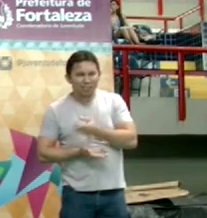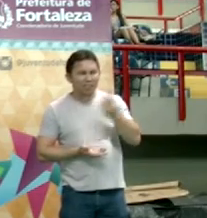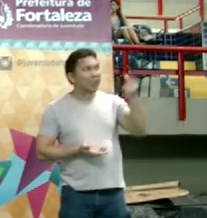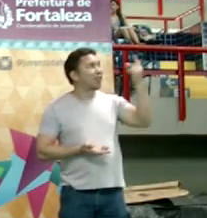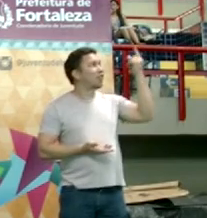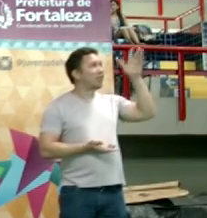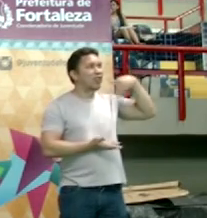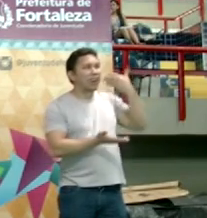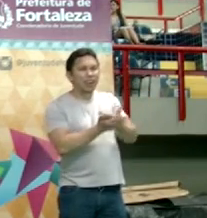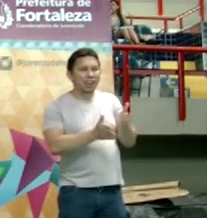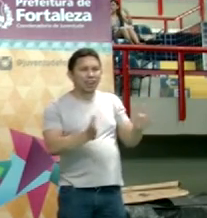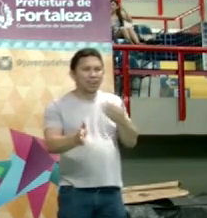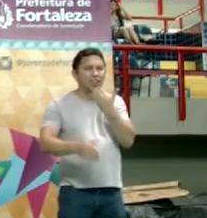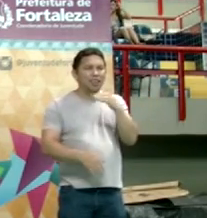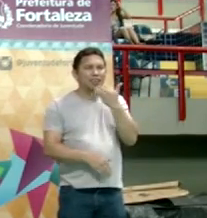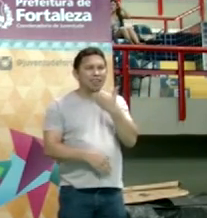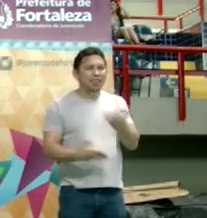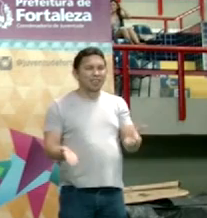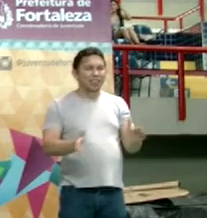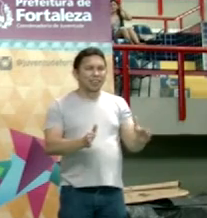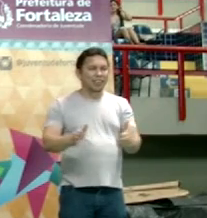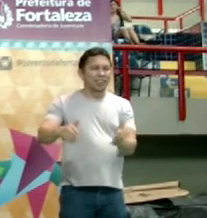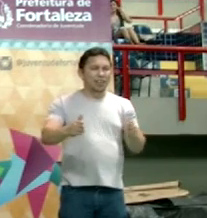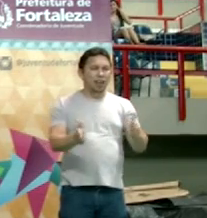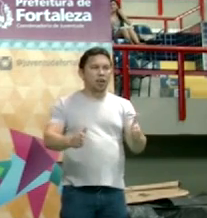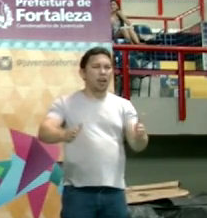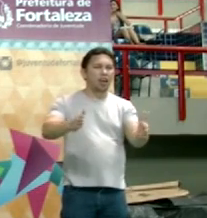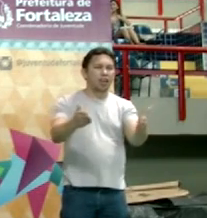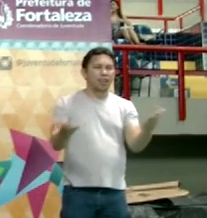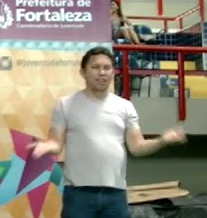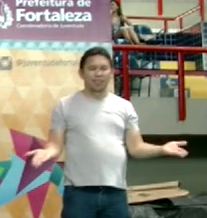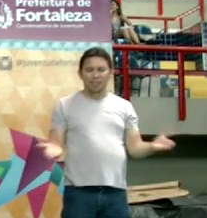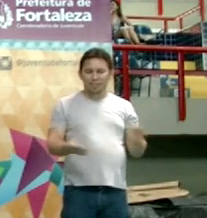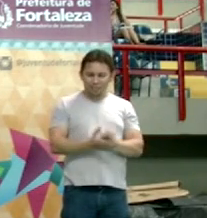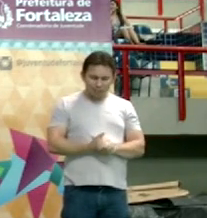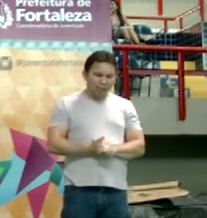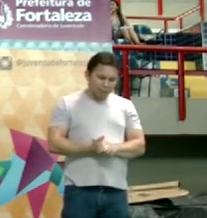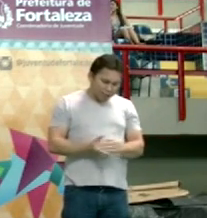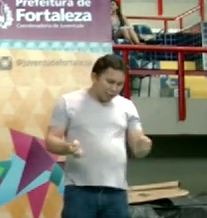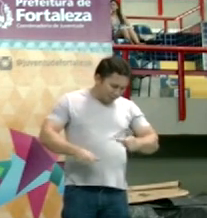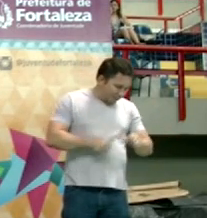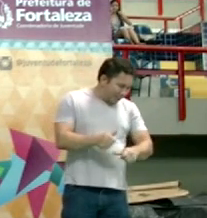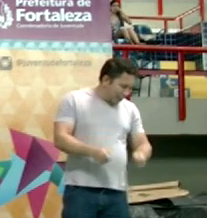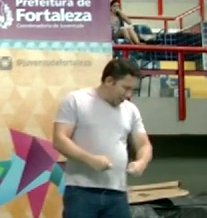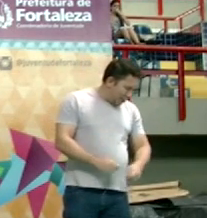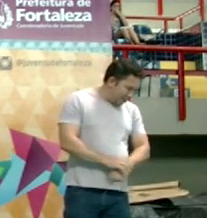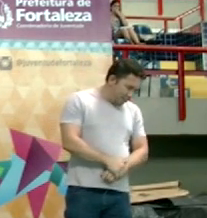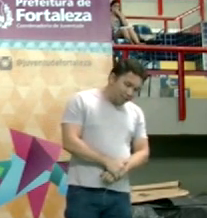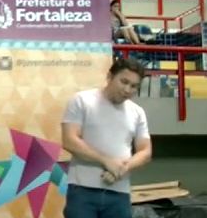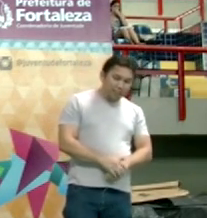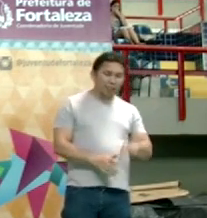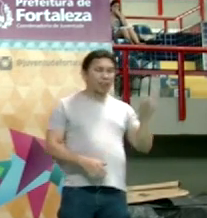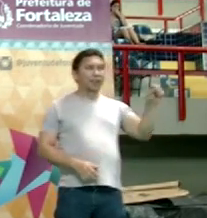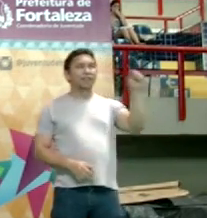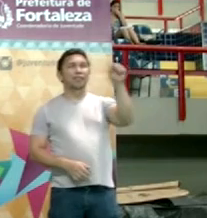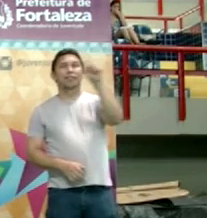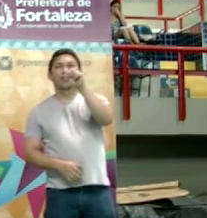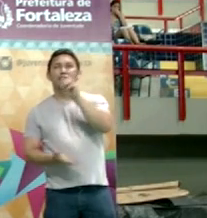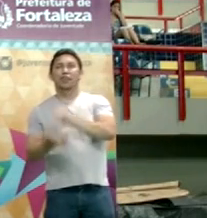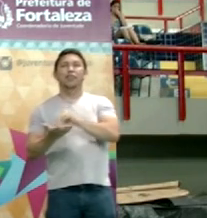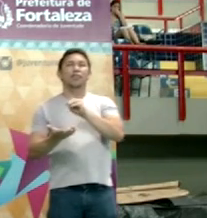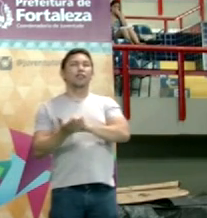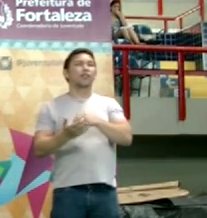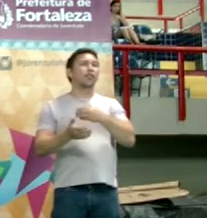Muito bem. Oh, rapaz. Mas tem jeito. Em quase toda parte